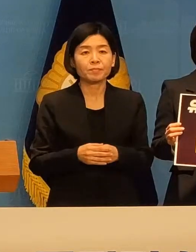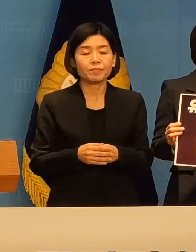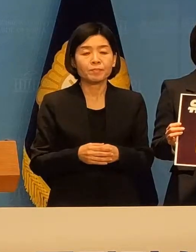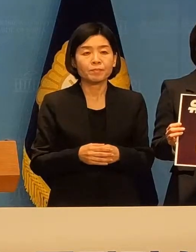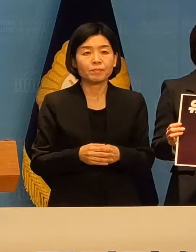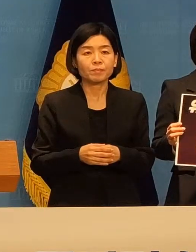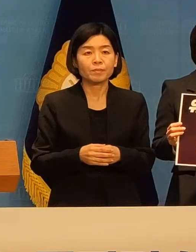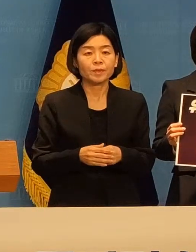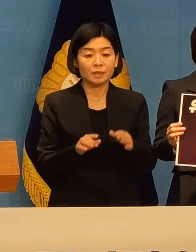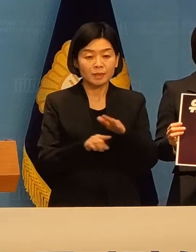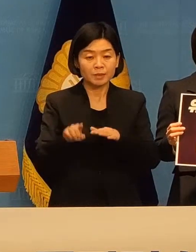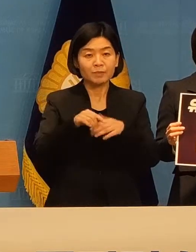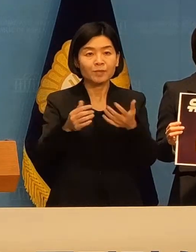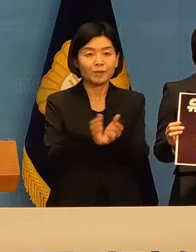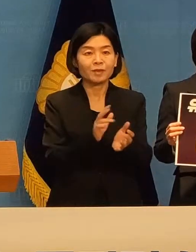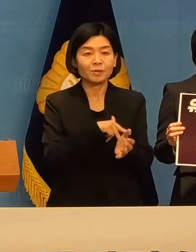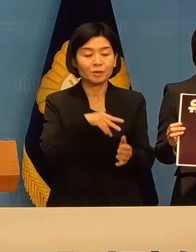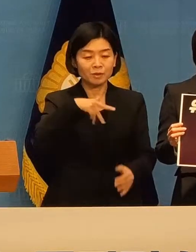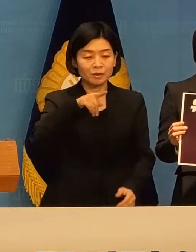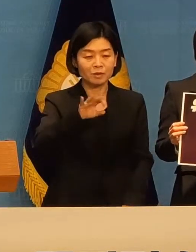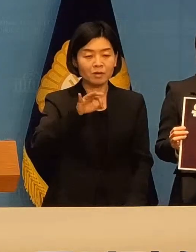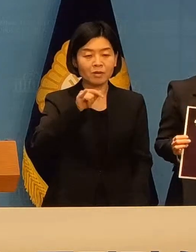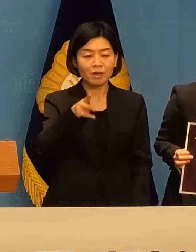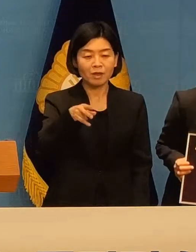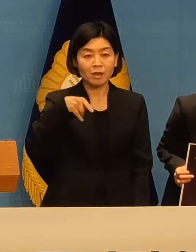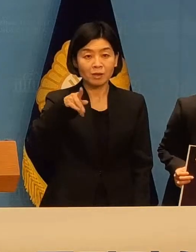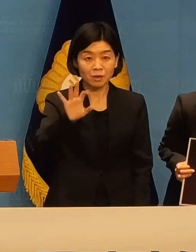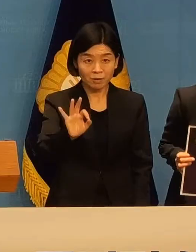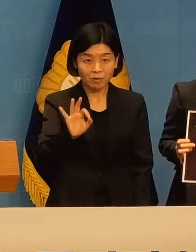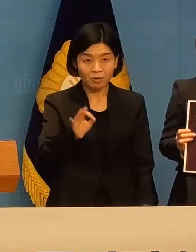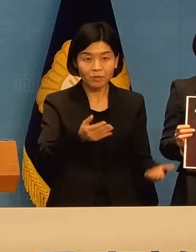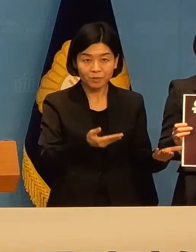하겠습니다. 진보당 정혜경 의원님 오셨습니다.